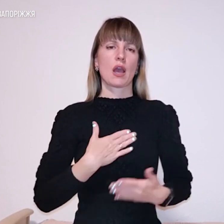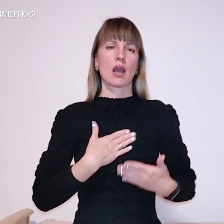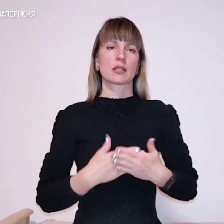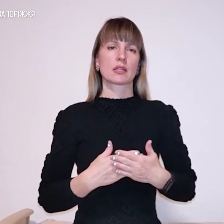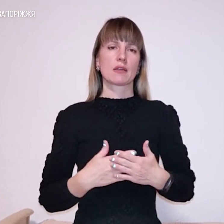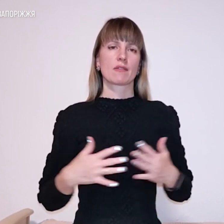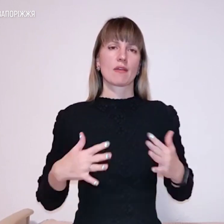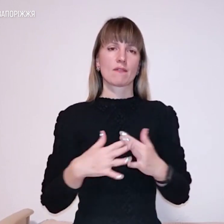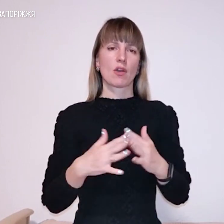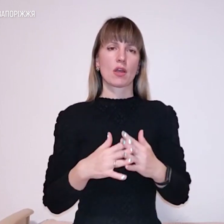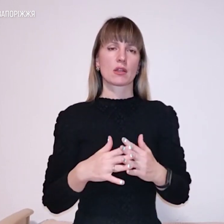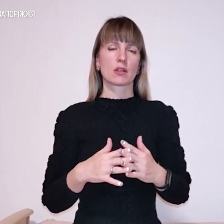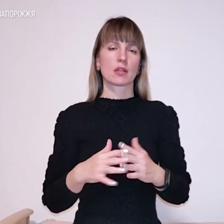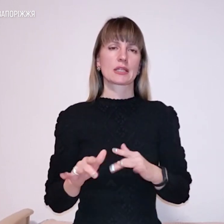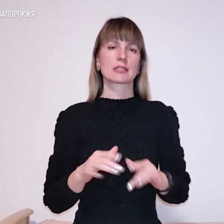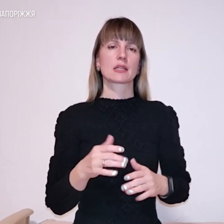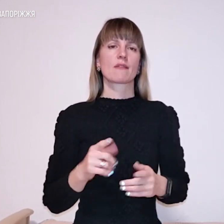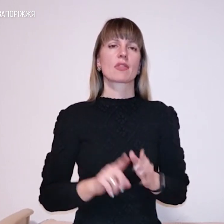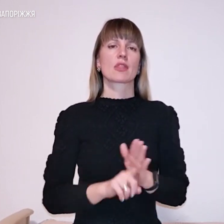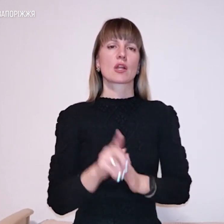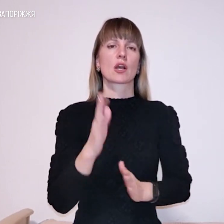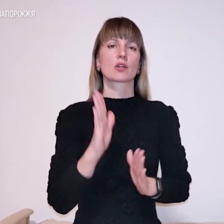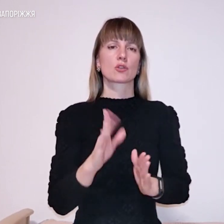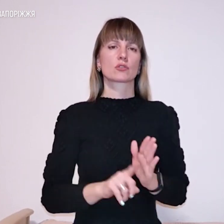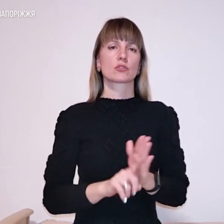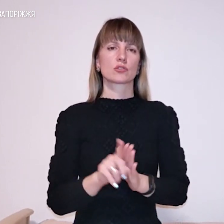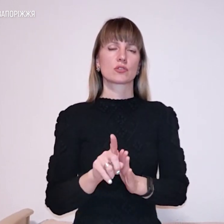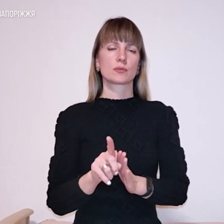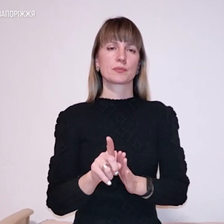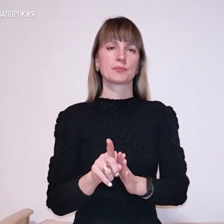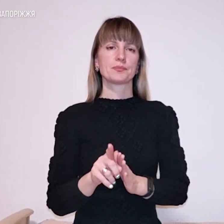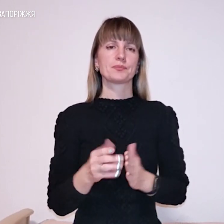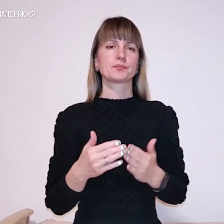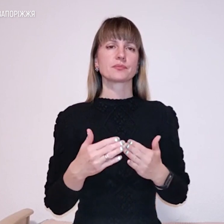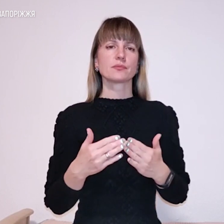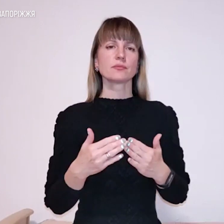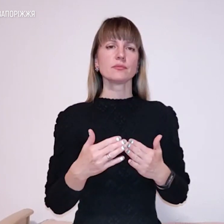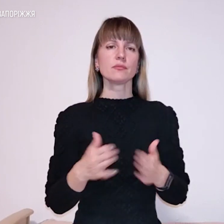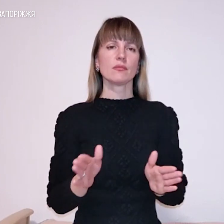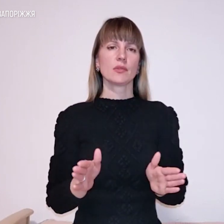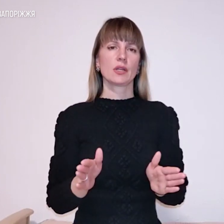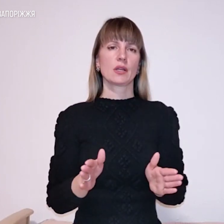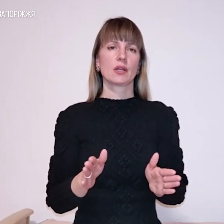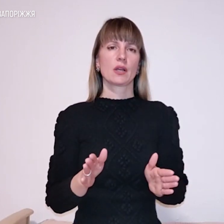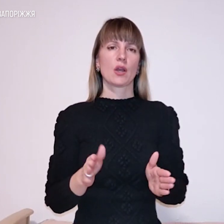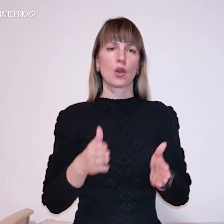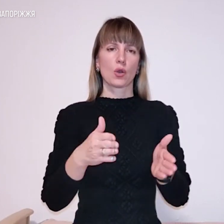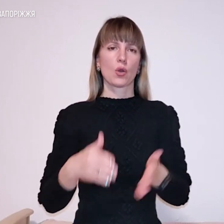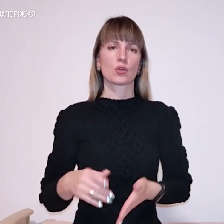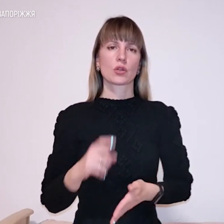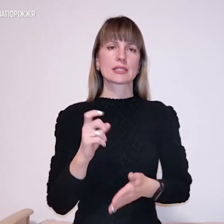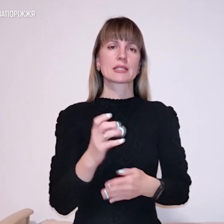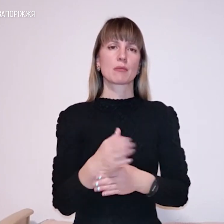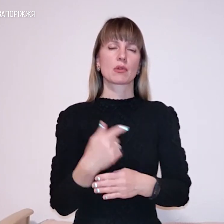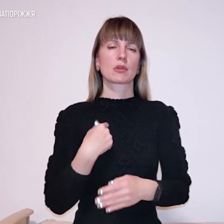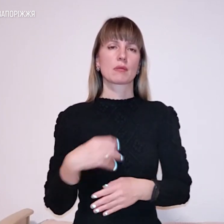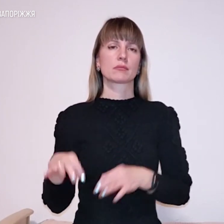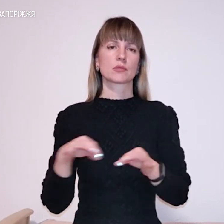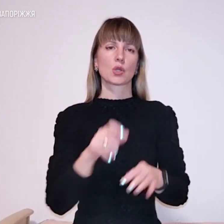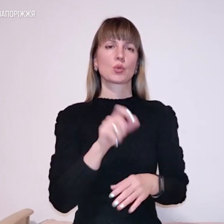В самому-самому началі, як тільки почався відкрився... На самому початку, коли тільки відкрився коридор з Маріуполя, до нас приїжджало людей